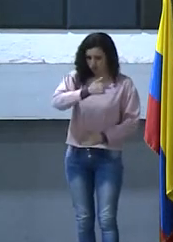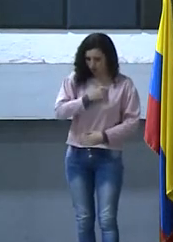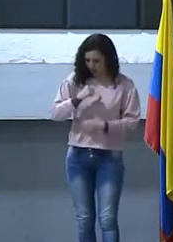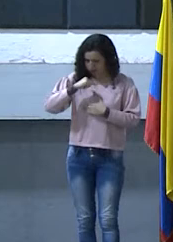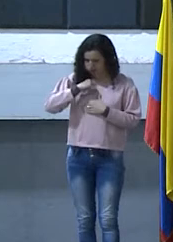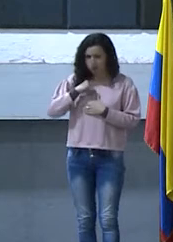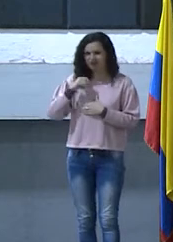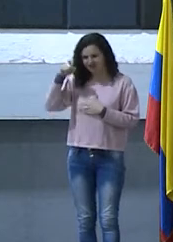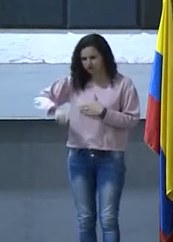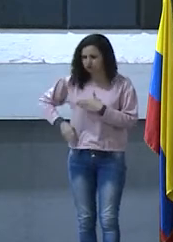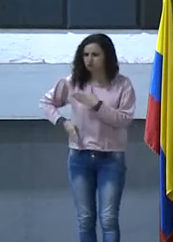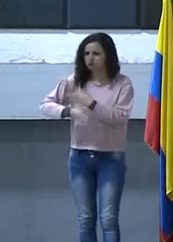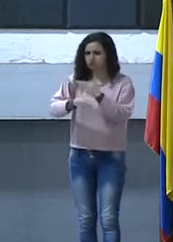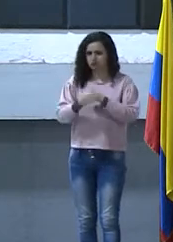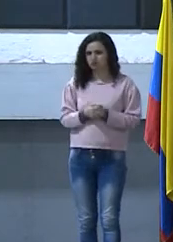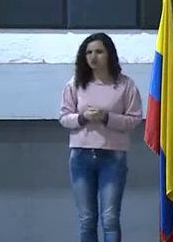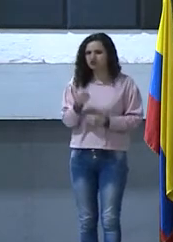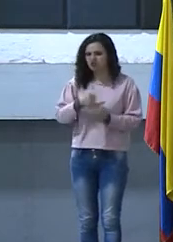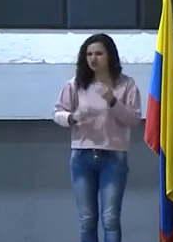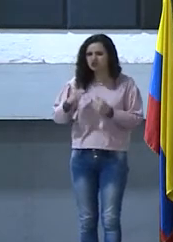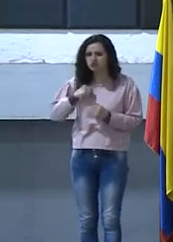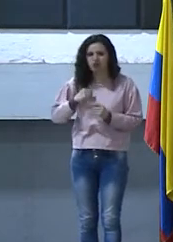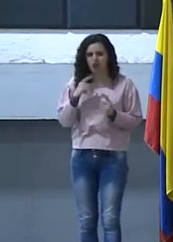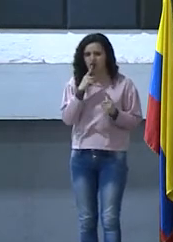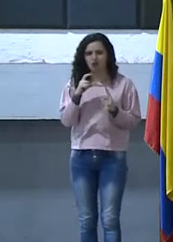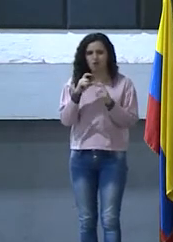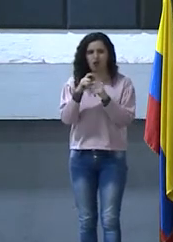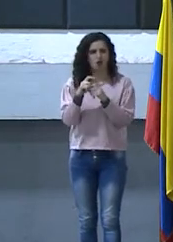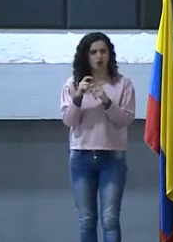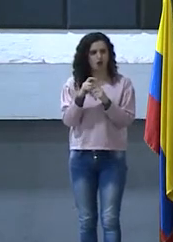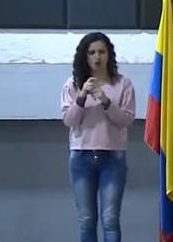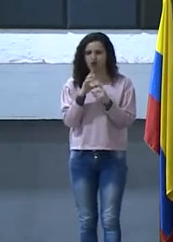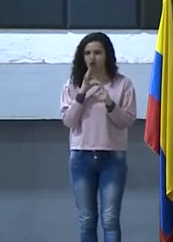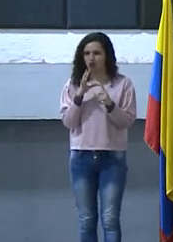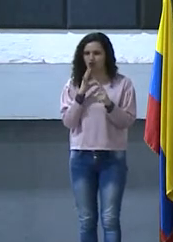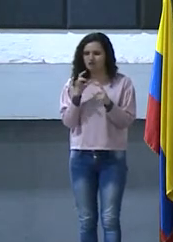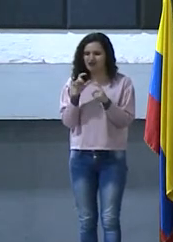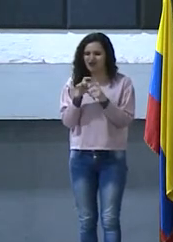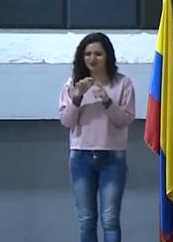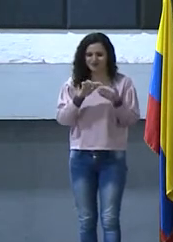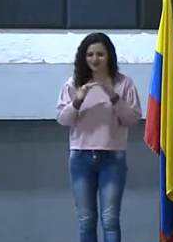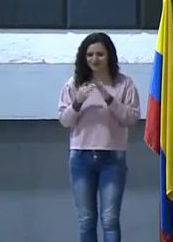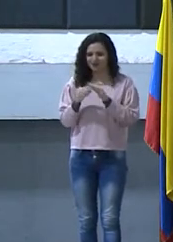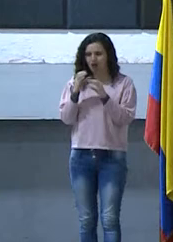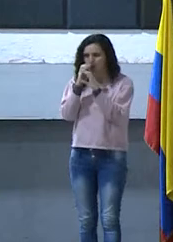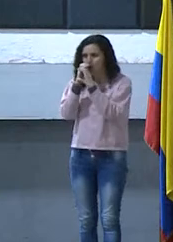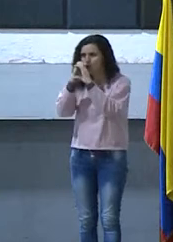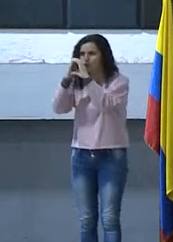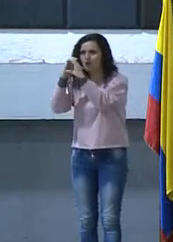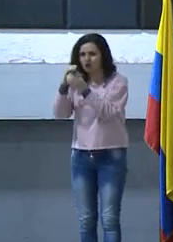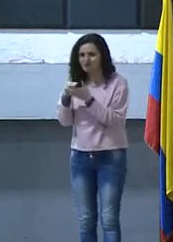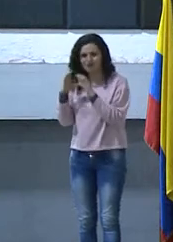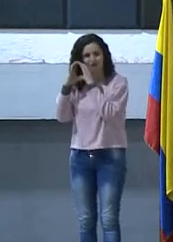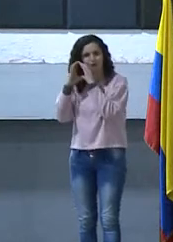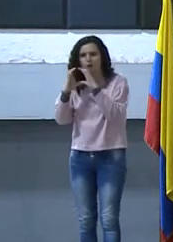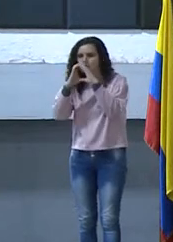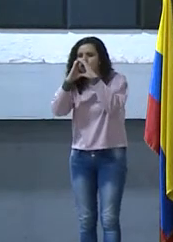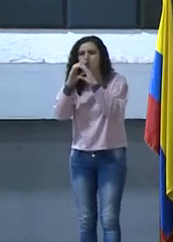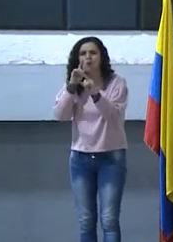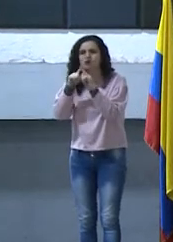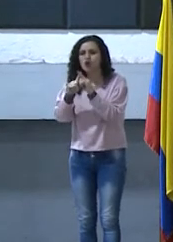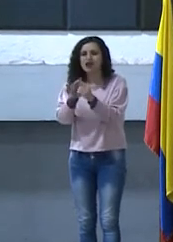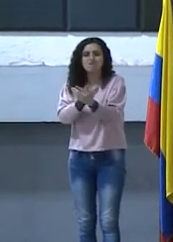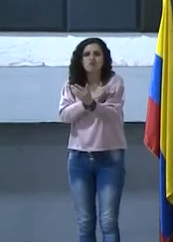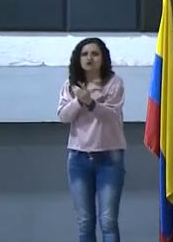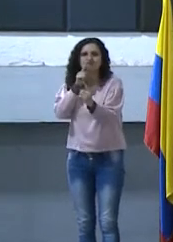tenemos la palabra palabras como caracolas para que la música de la esperanza no se